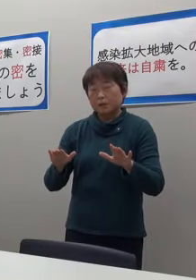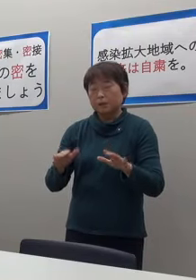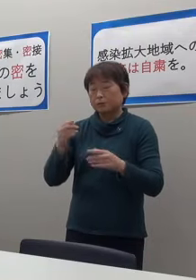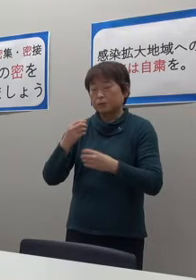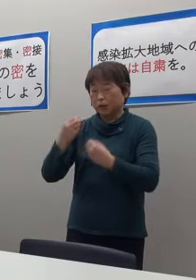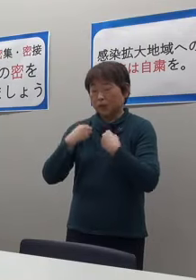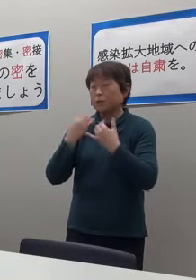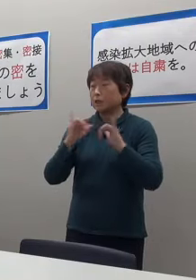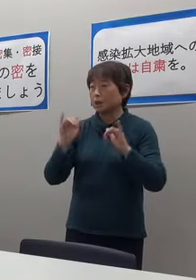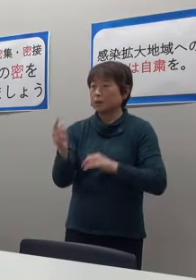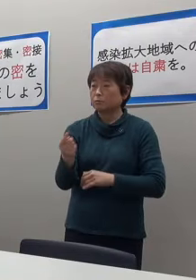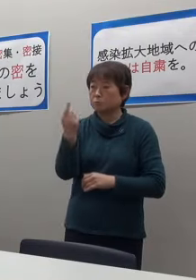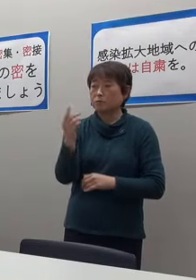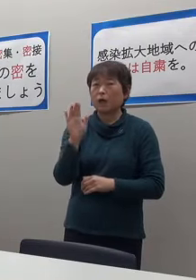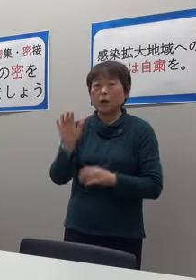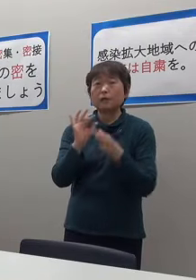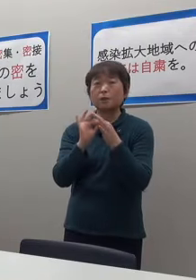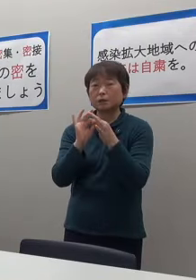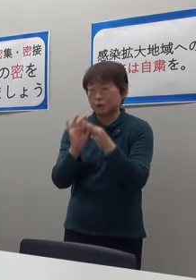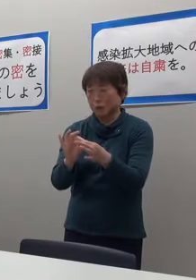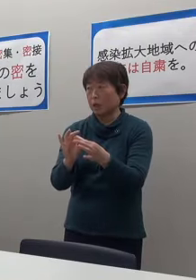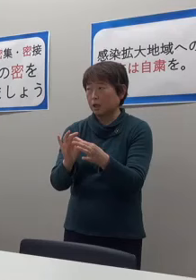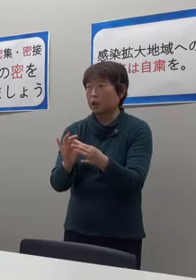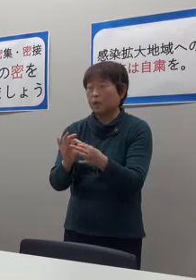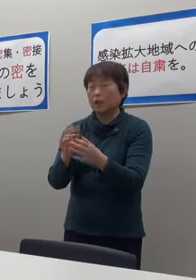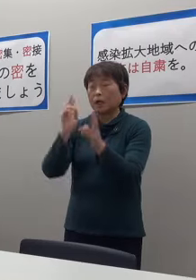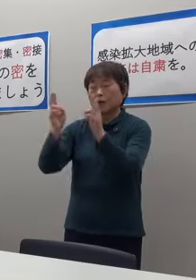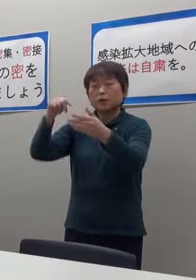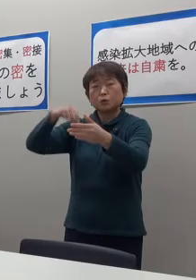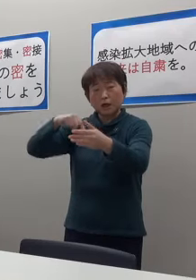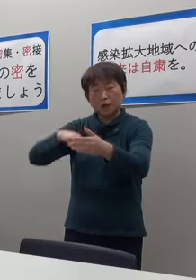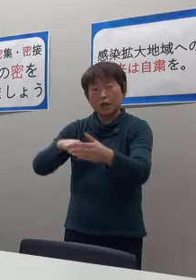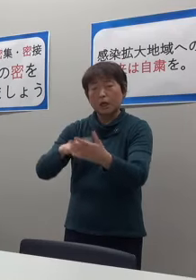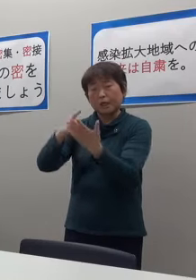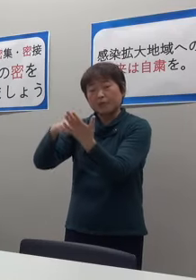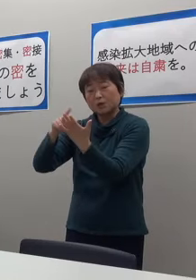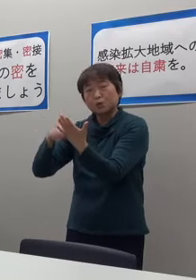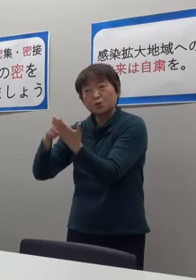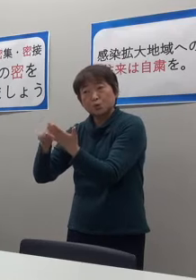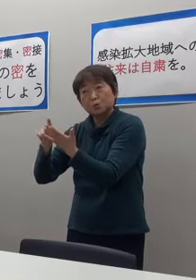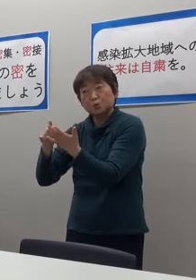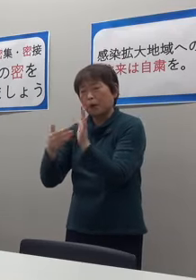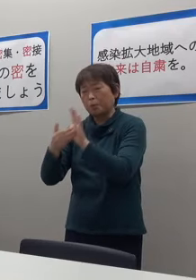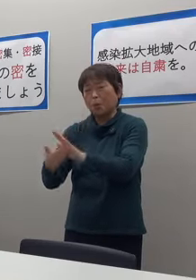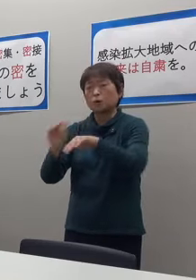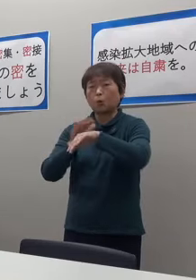の調査にお伺いするということで、あの点検というか会社の方ですね、確認させていただきたいというふうに思っております。